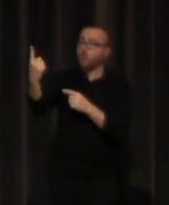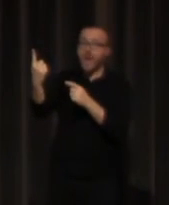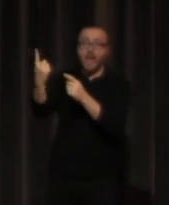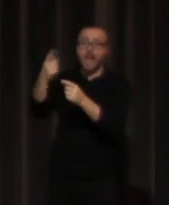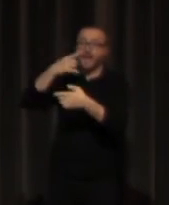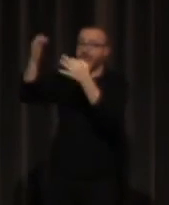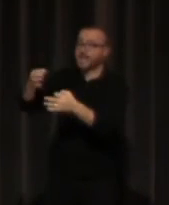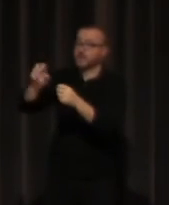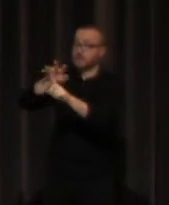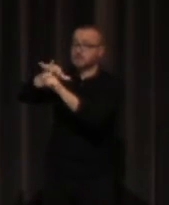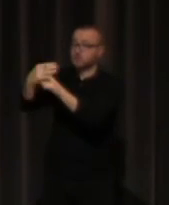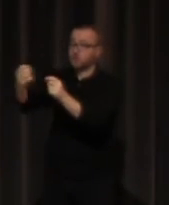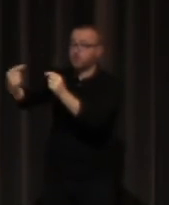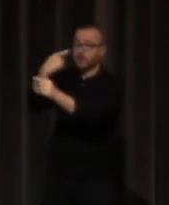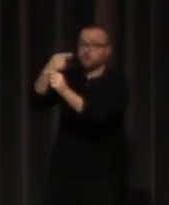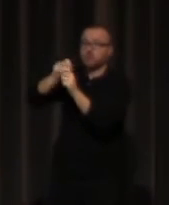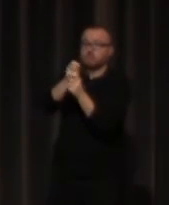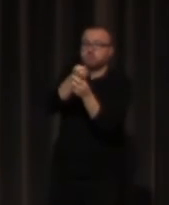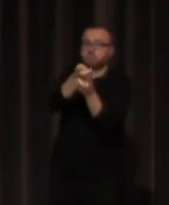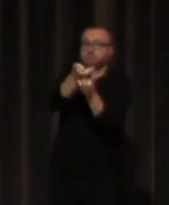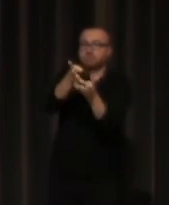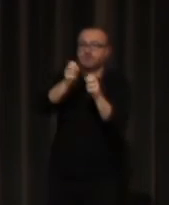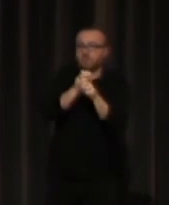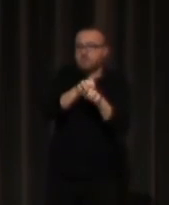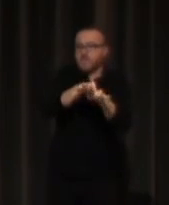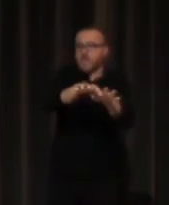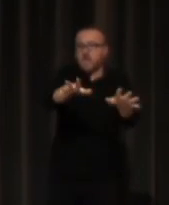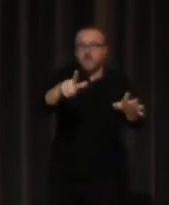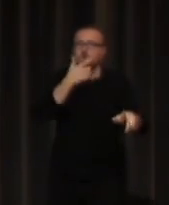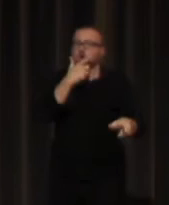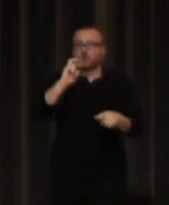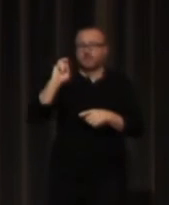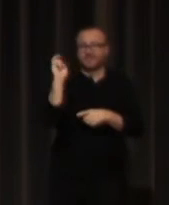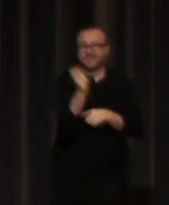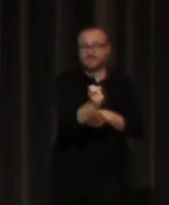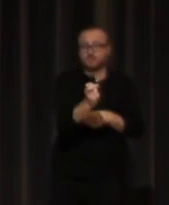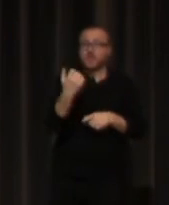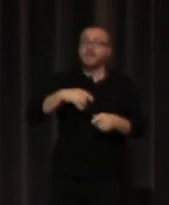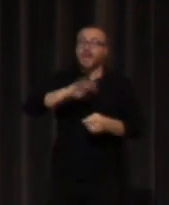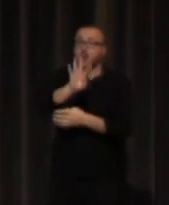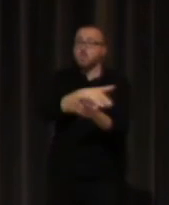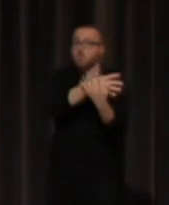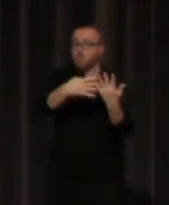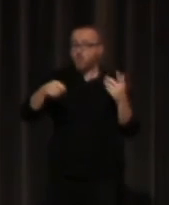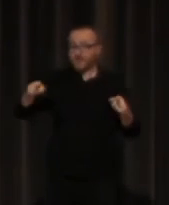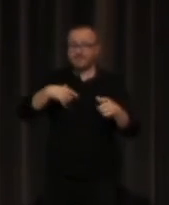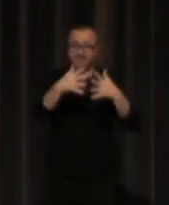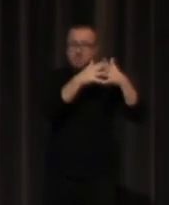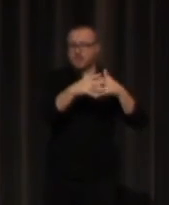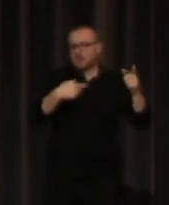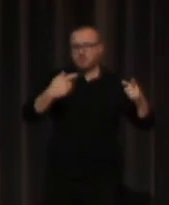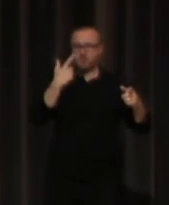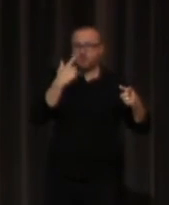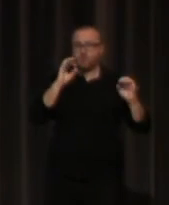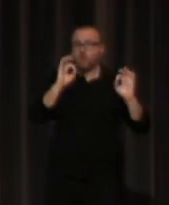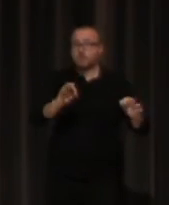ha un poeta eslové que va morir l'any passat, Tomàs Salamon, que m'agrada molt, ha viscut molts anys a Amèrica, és bastant conegut, i ell sempre